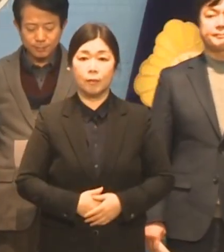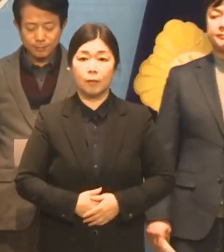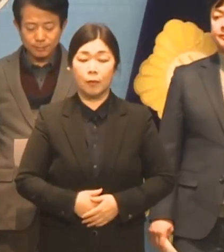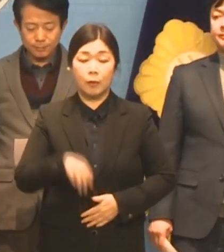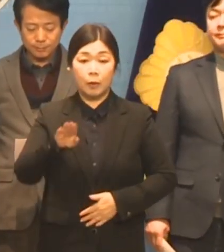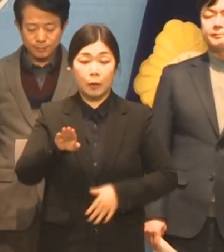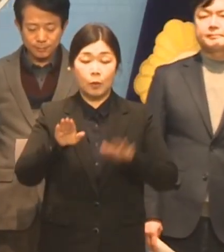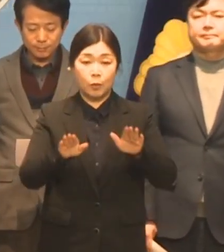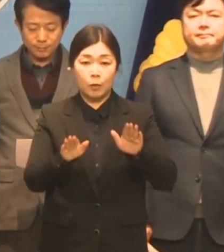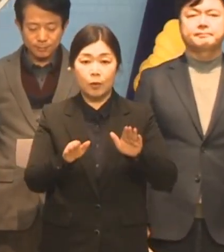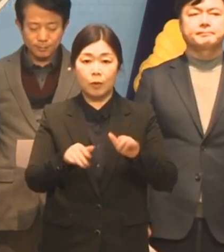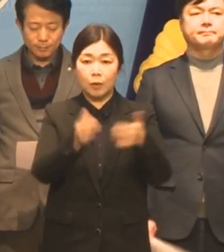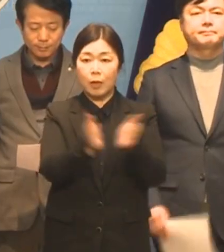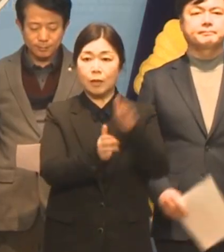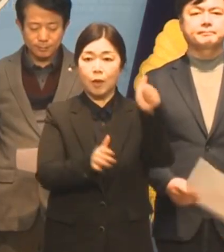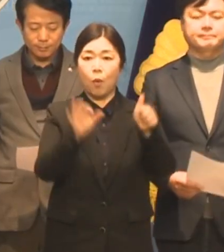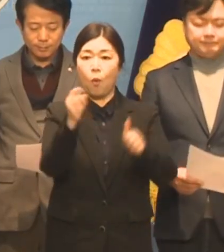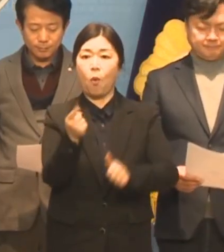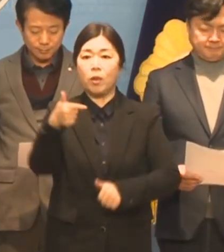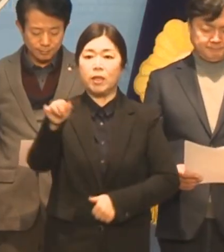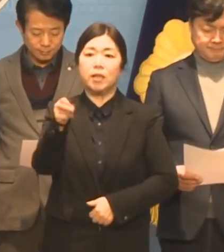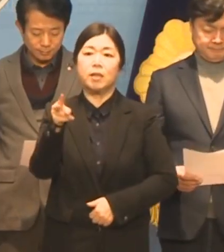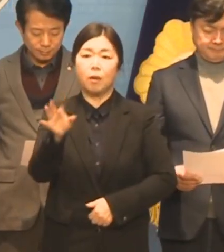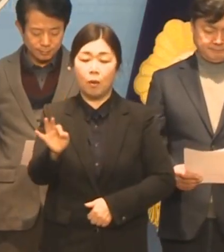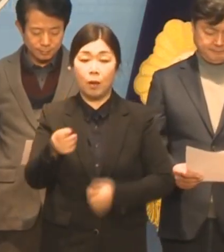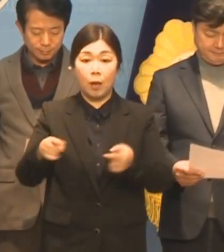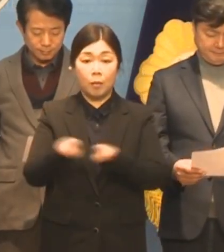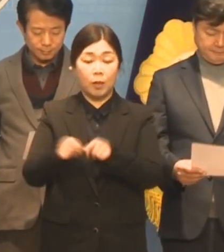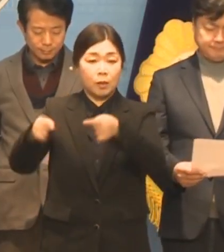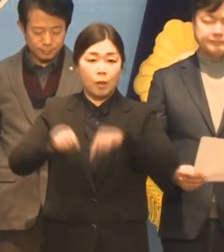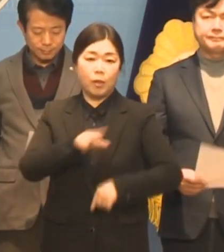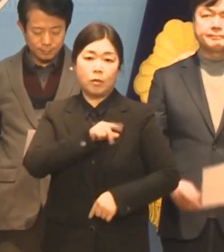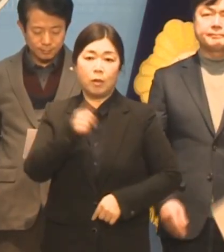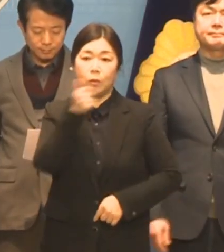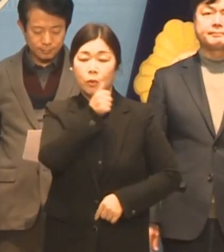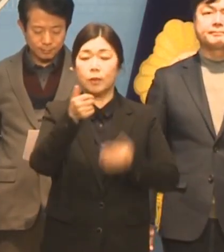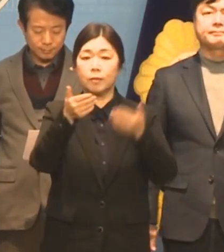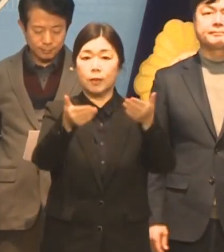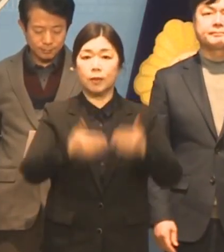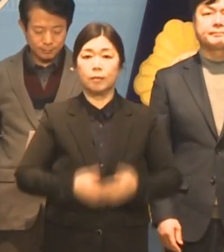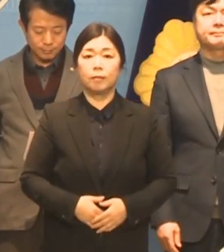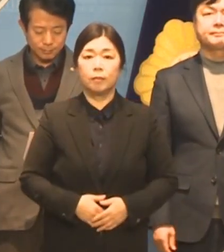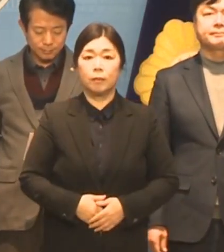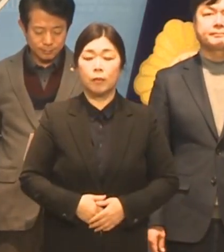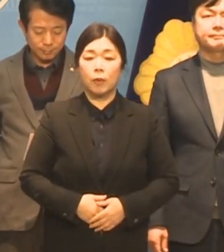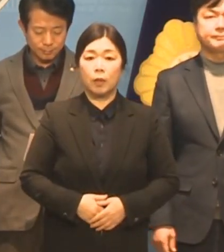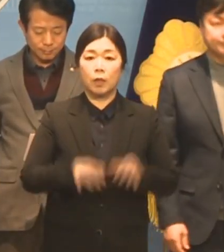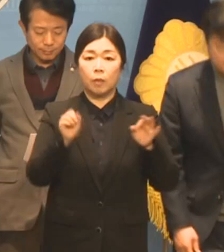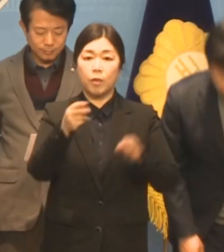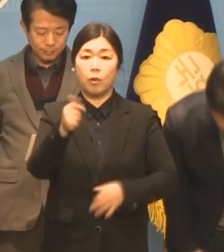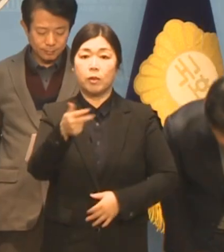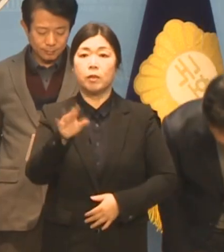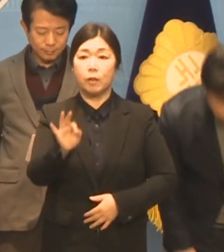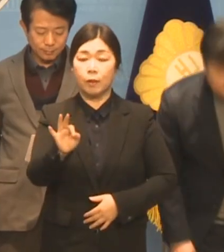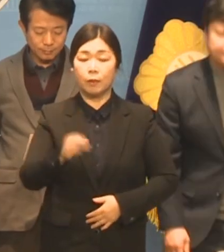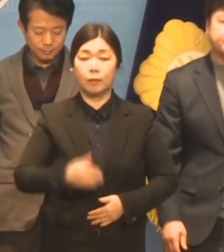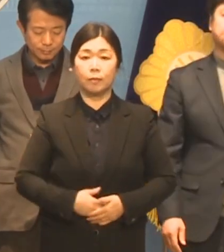저는 단장 오기영 의원입니다. 그리고 함께 하신 의원님들 간단히 소개해드리겠습니다. 먼저 김현정 의원님